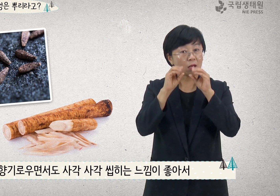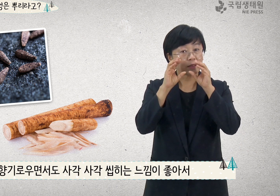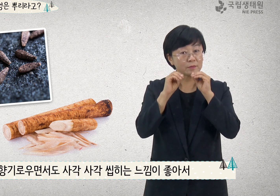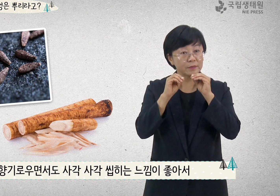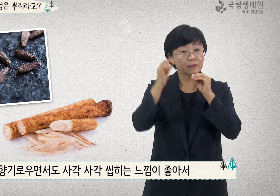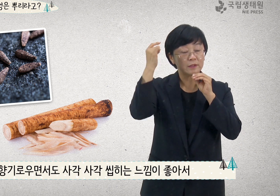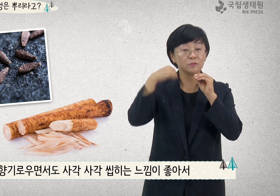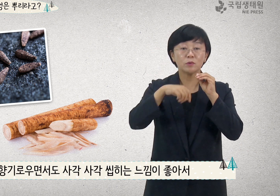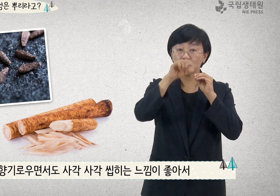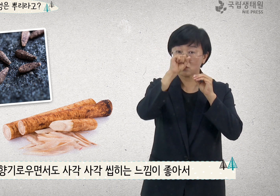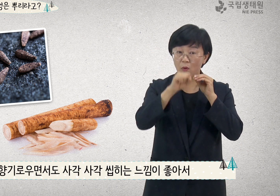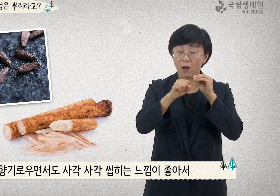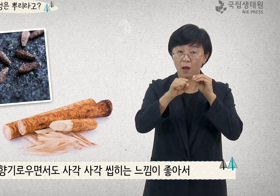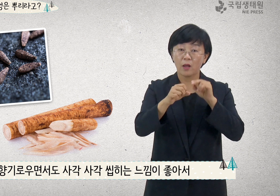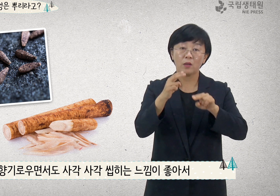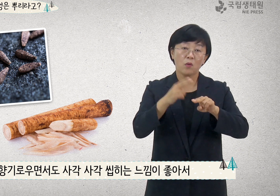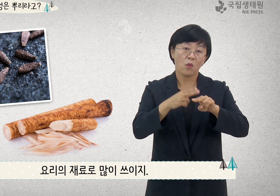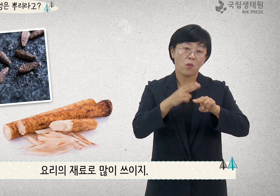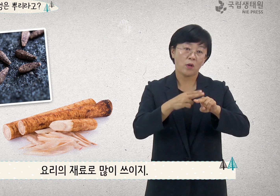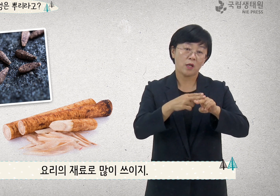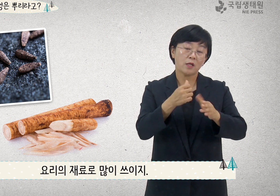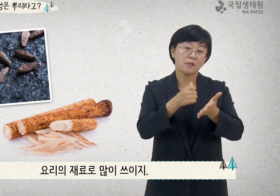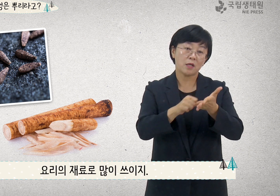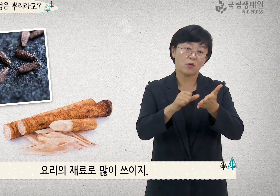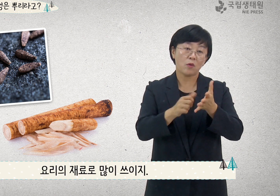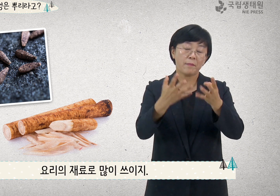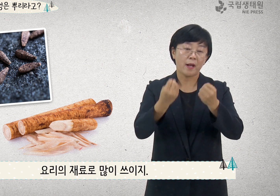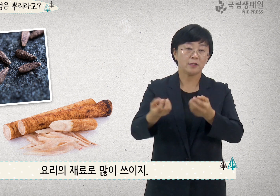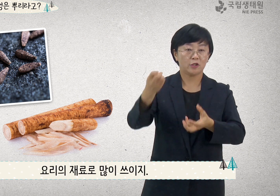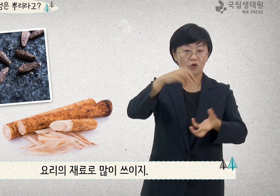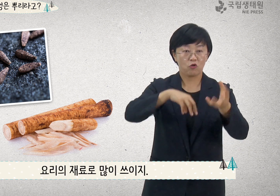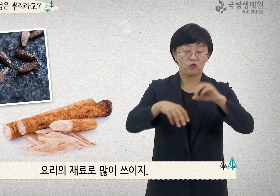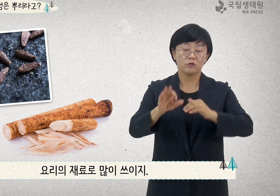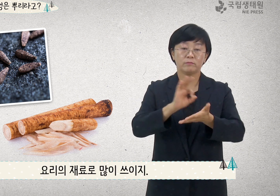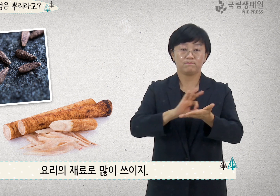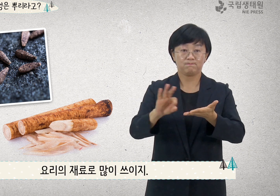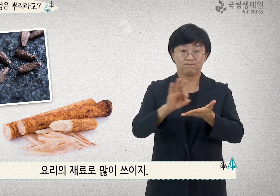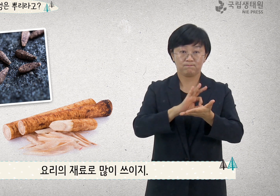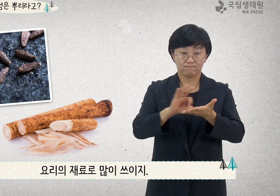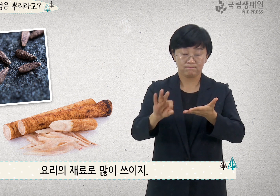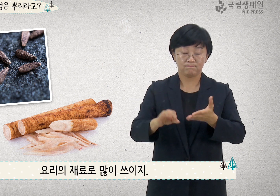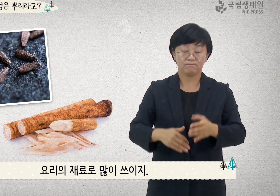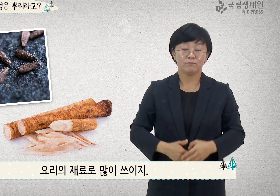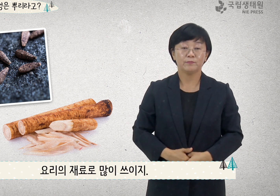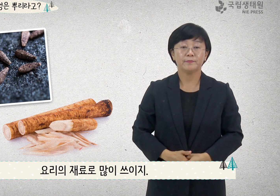향기로우면서도 사각사각 씹히는 느낌이 좋아서 요리의 재료로 많이 쓰이지.